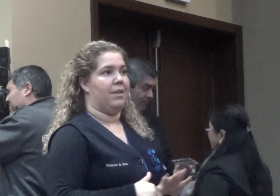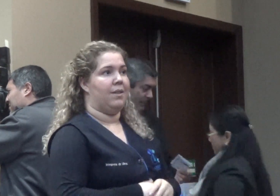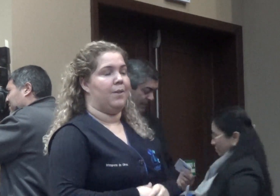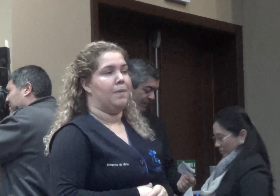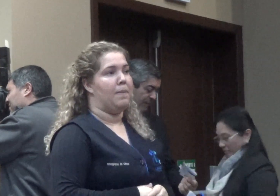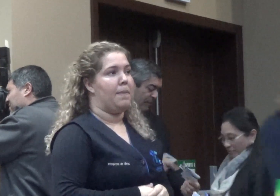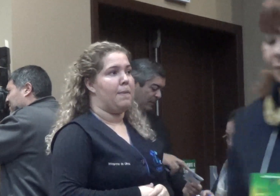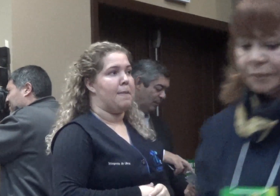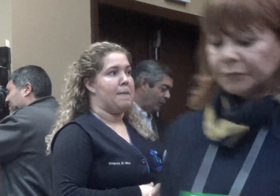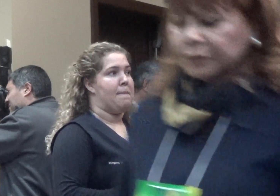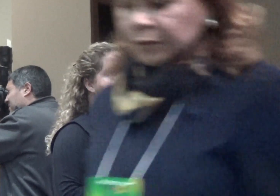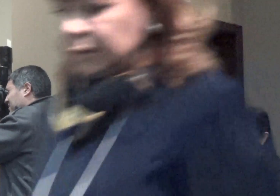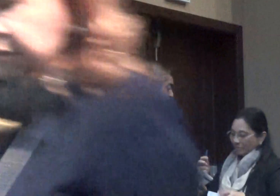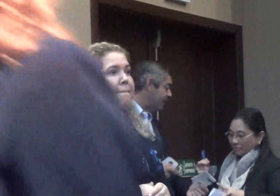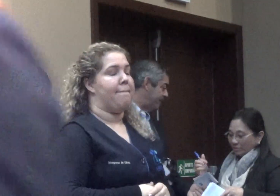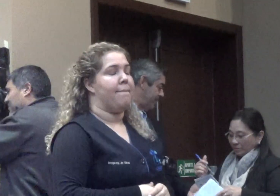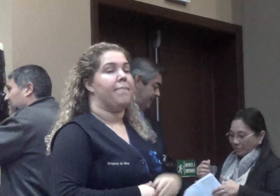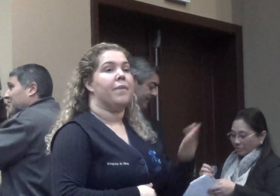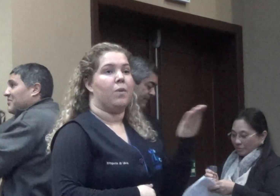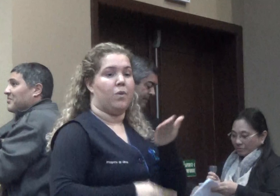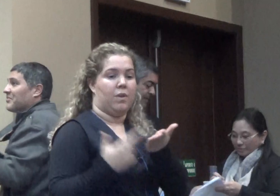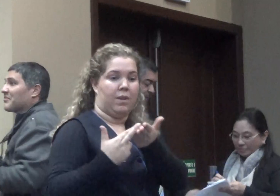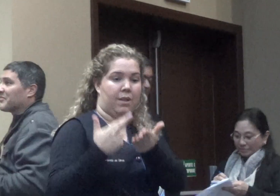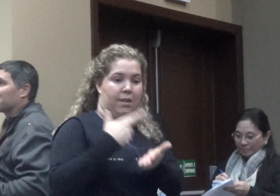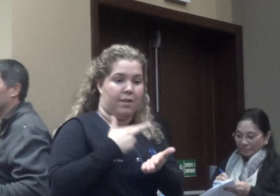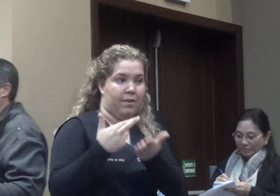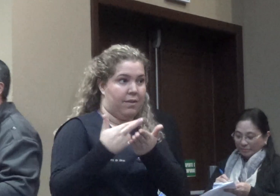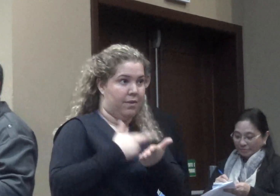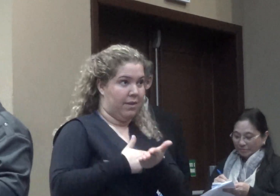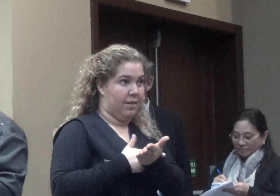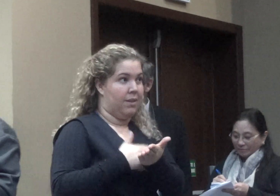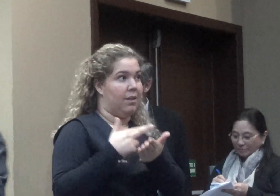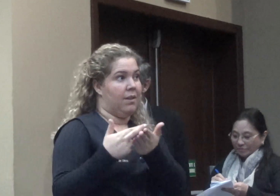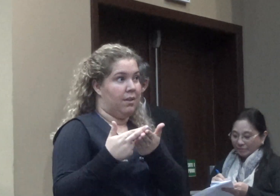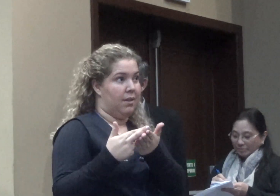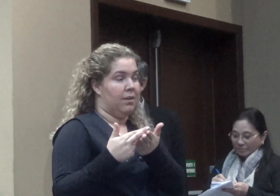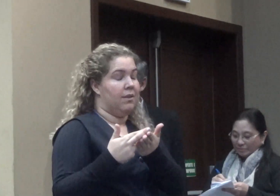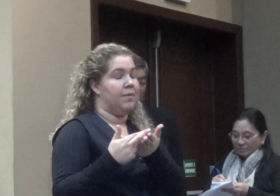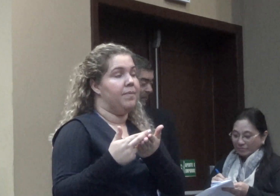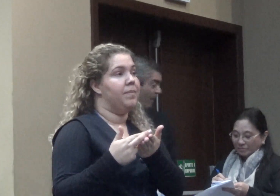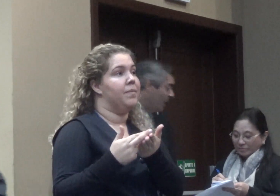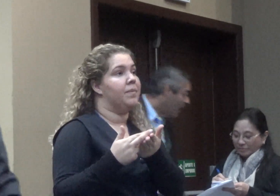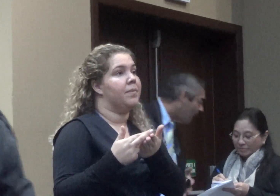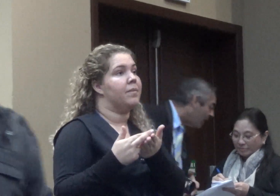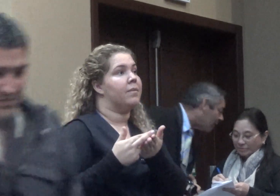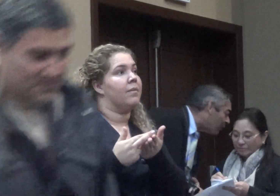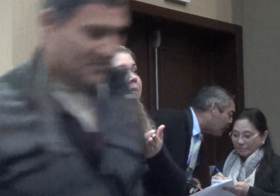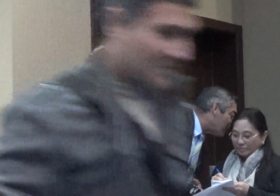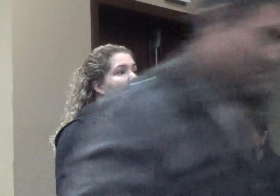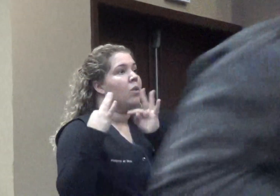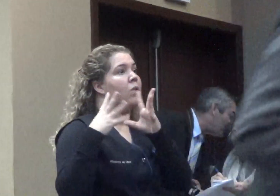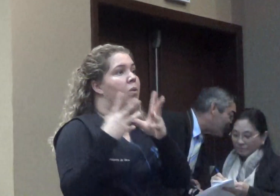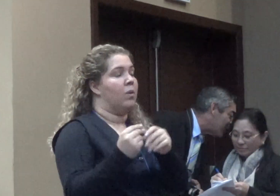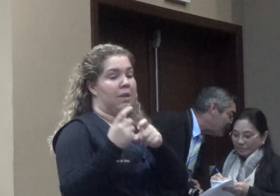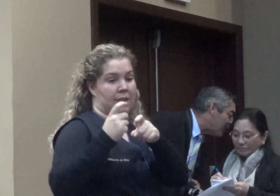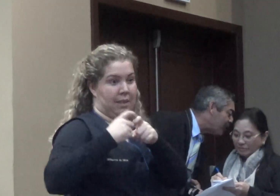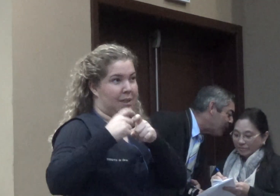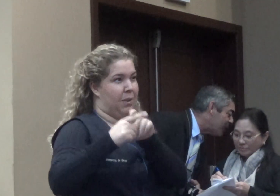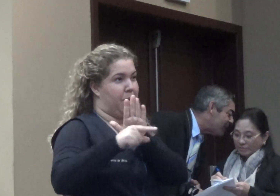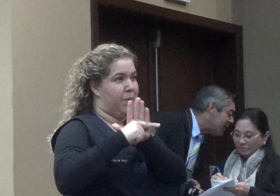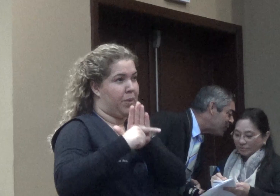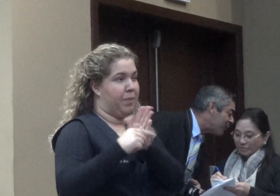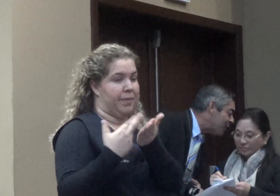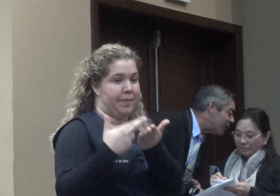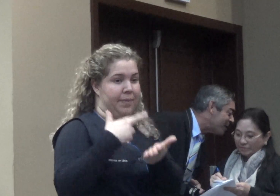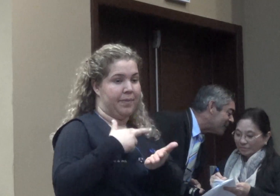A revista eletrônica Medscape, de medicina, naturalmente, todos os anos faz uma estatística de